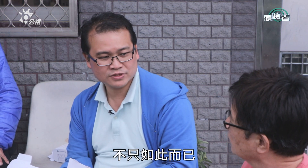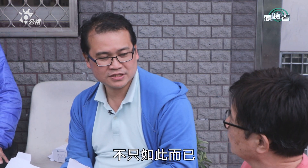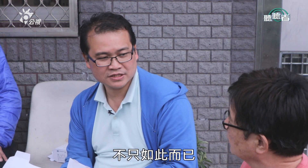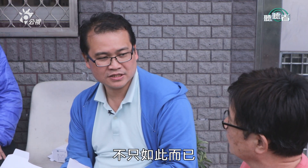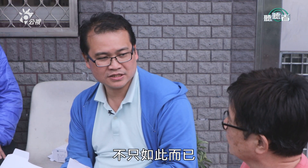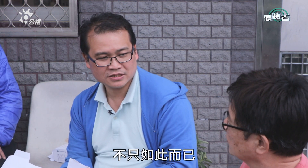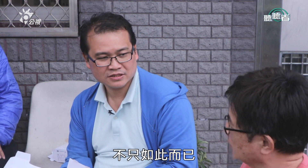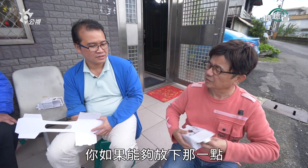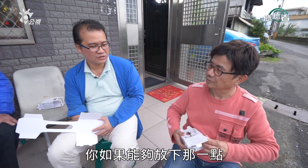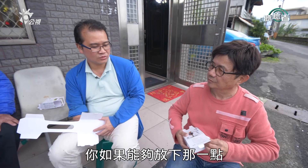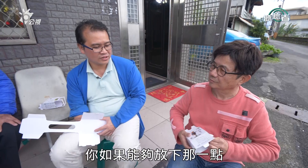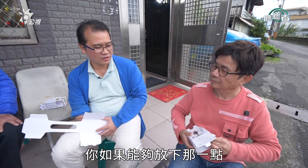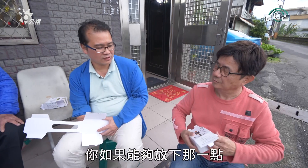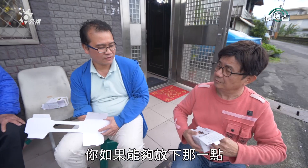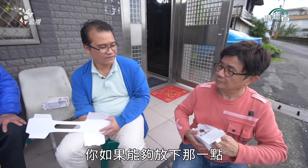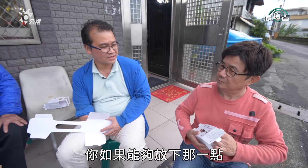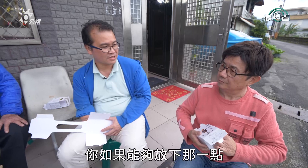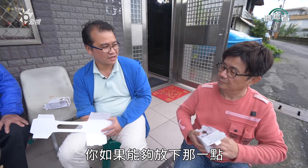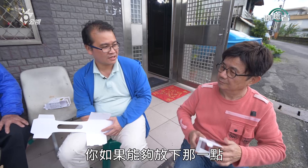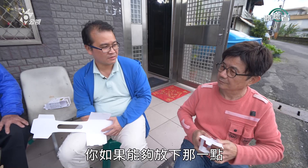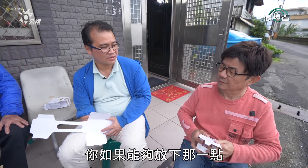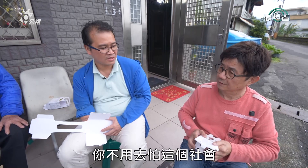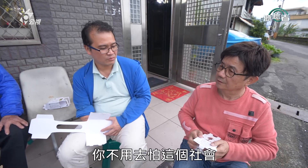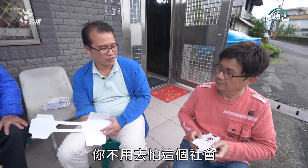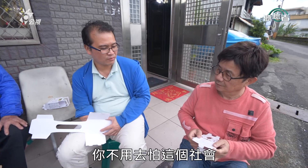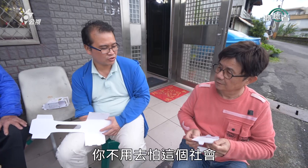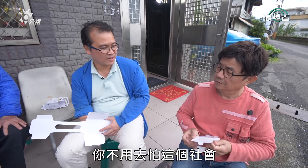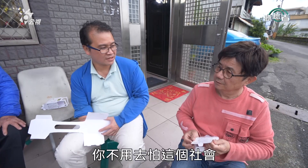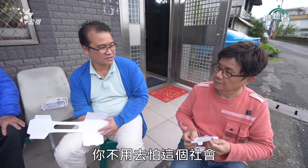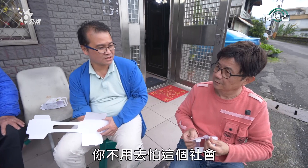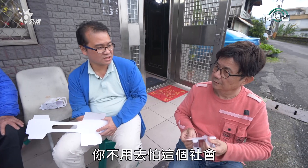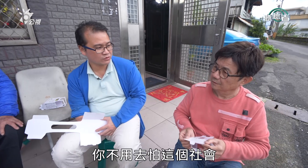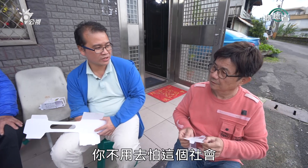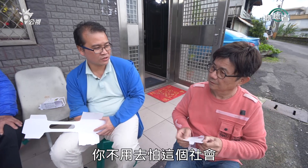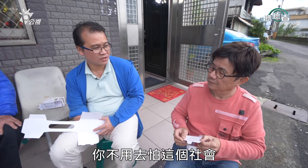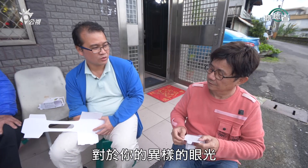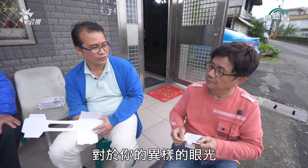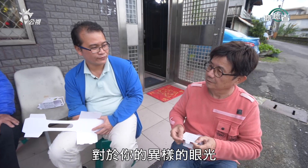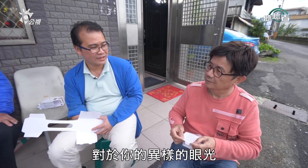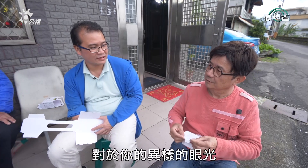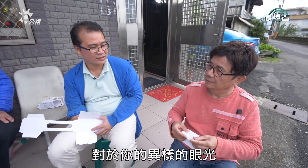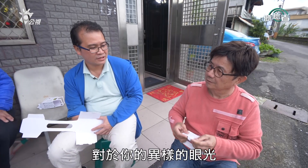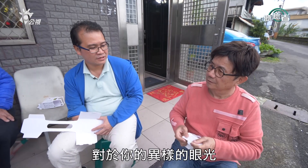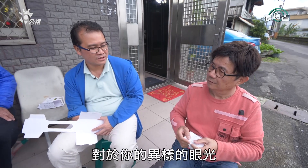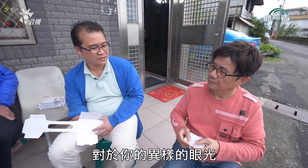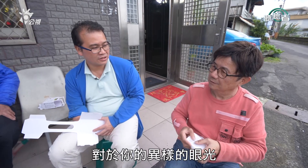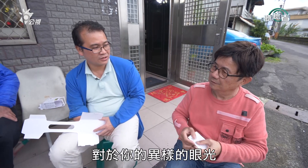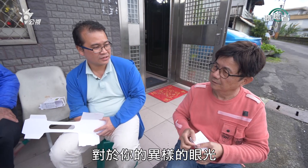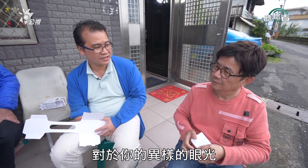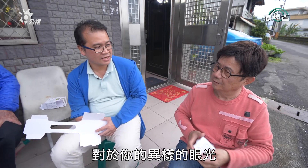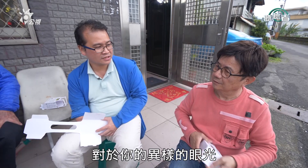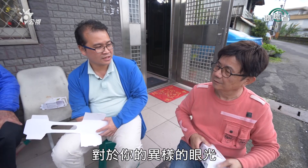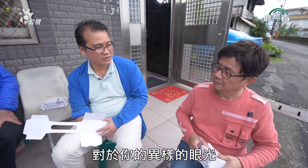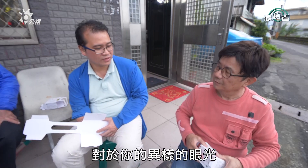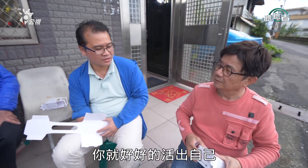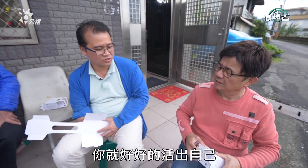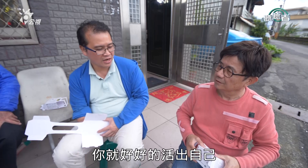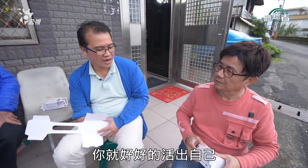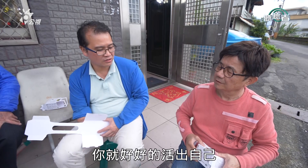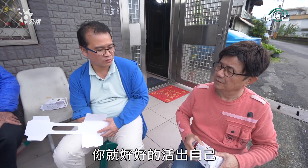此而已。你如果能够放下那一点，你不用去怕这个社会对于你的异样的眼光，你就好好的活